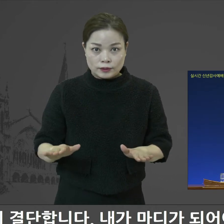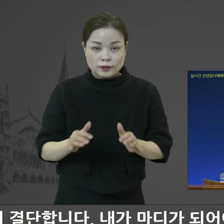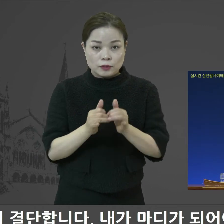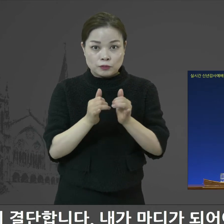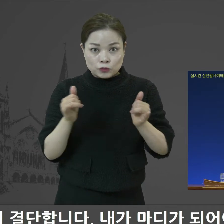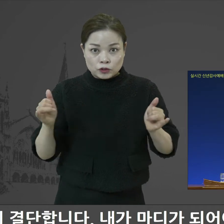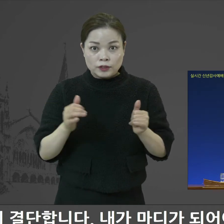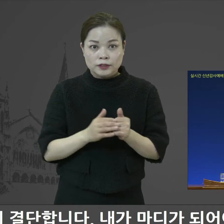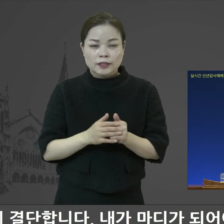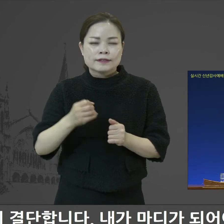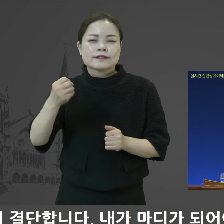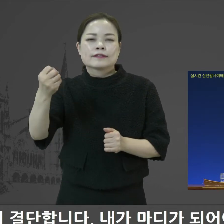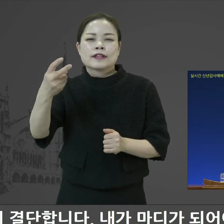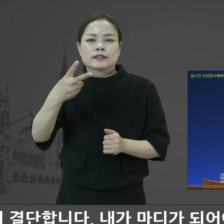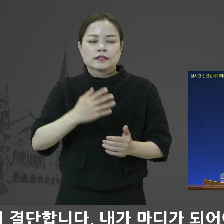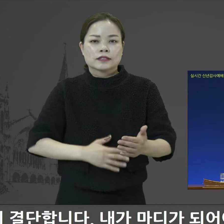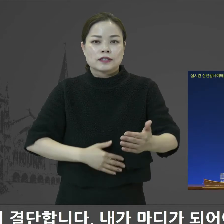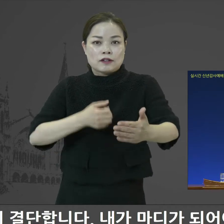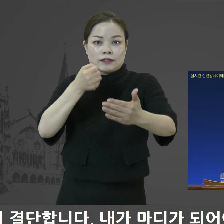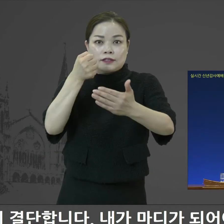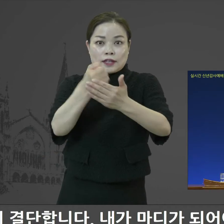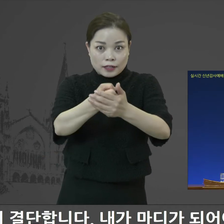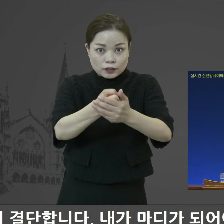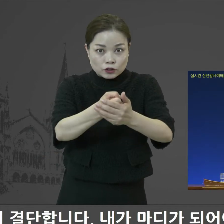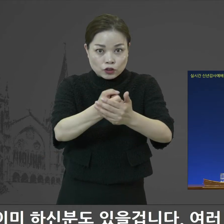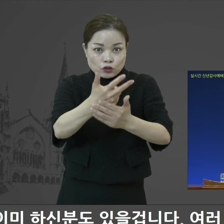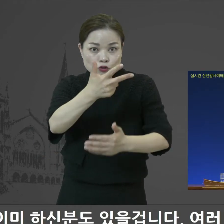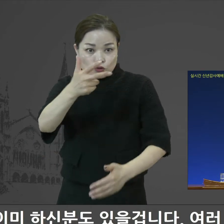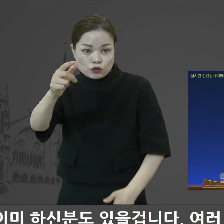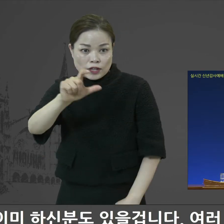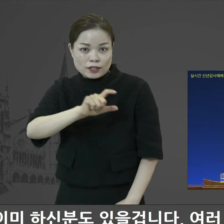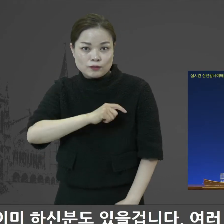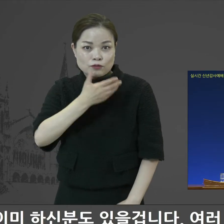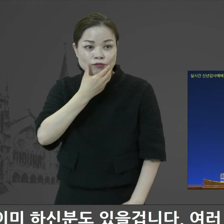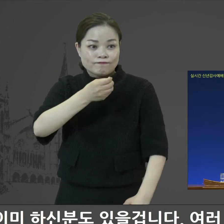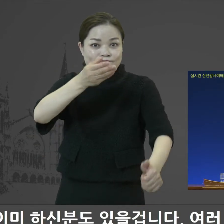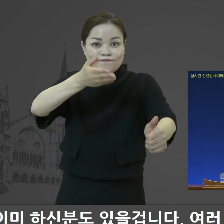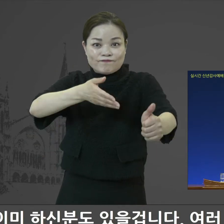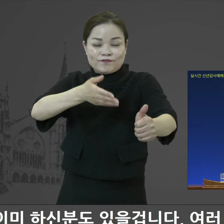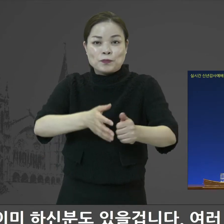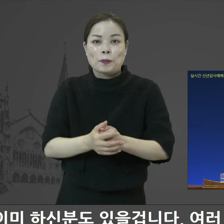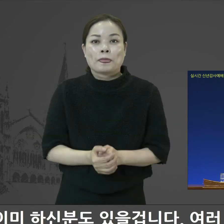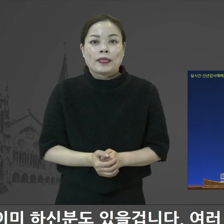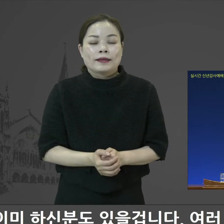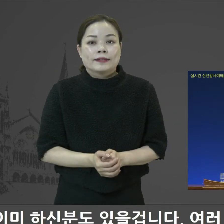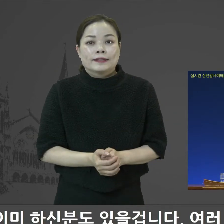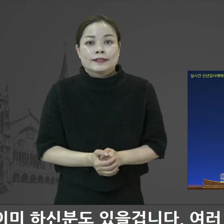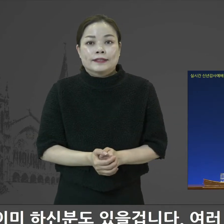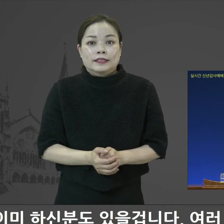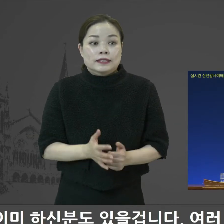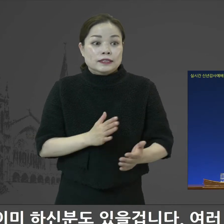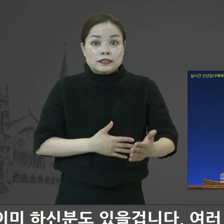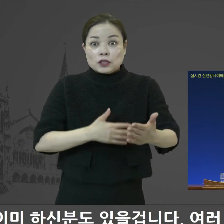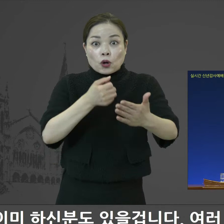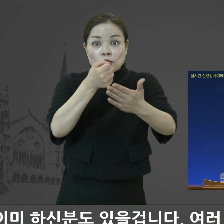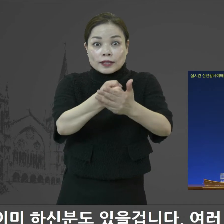분들 다시 한번 결단하시기를 주의 이름으로 부탁드립니다. 그리고 그